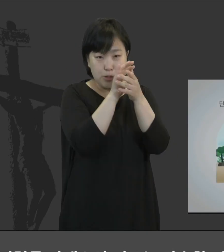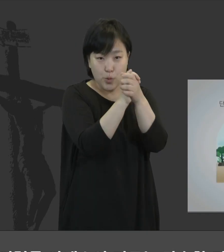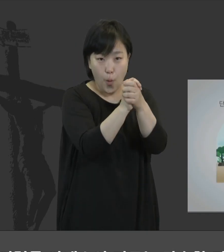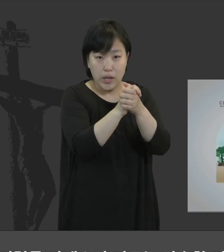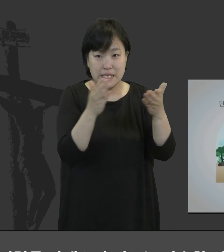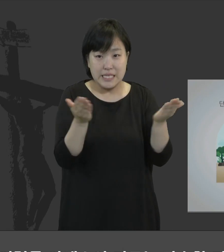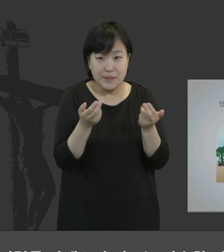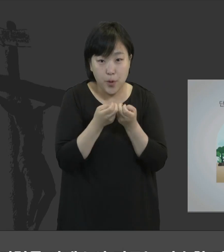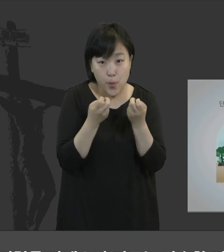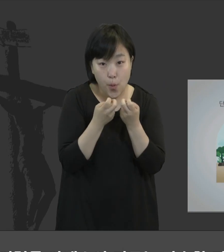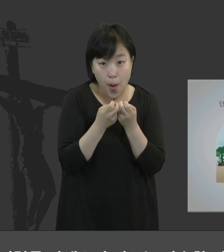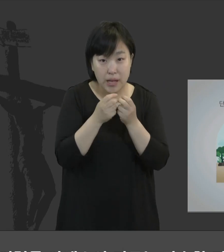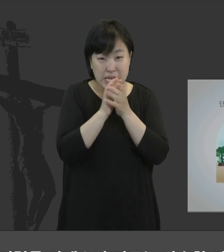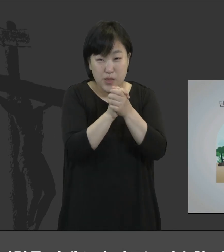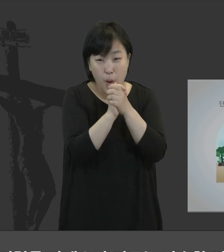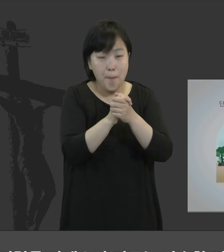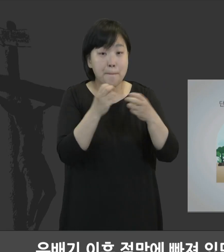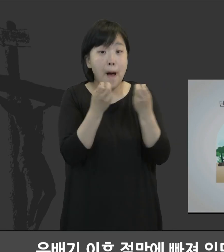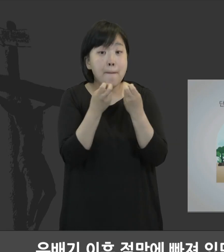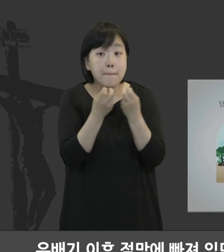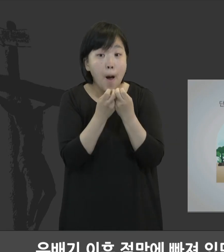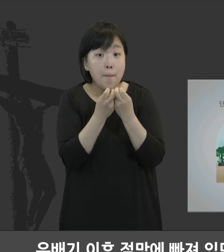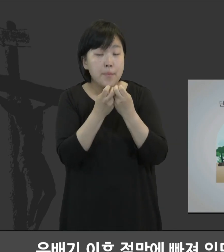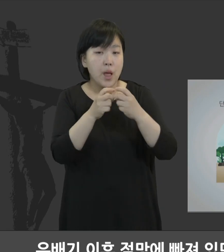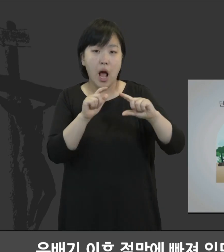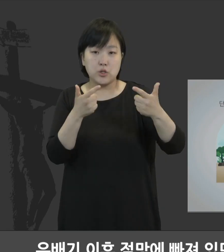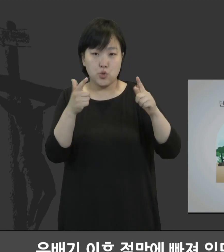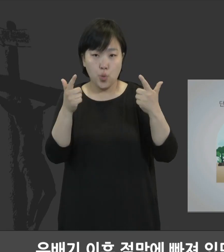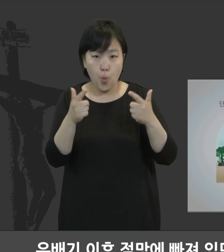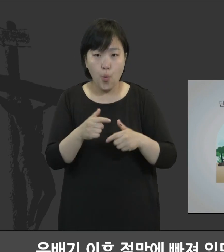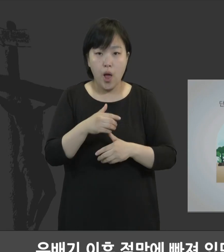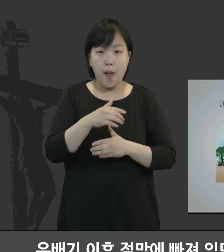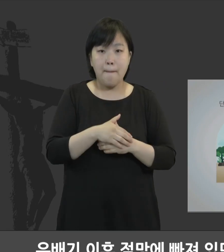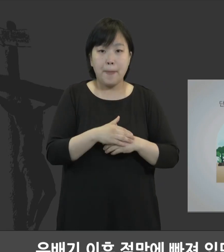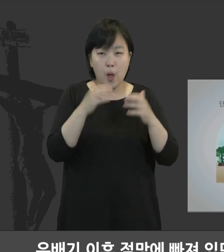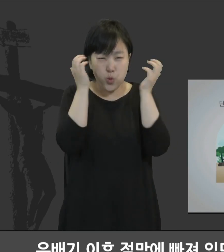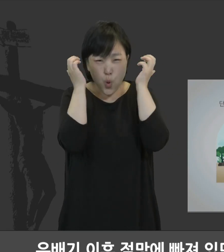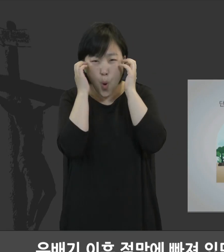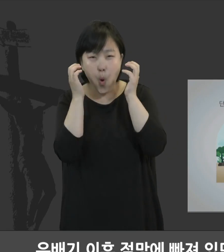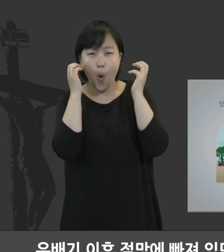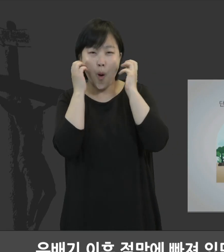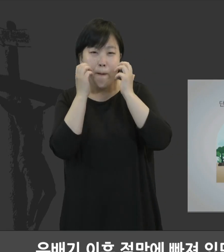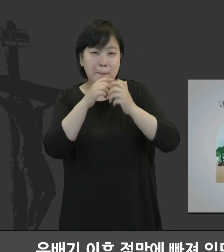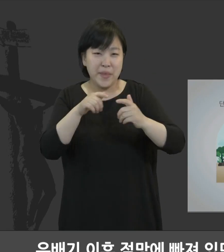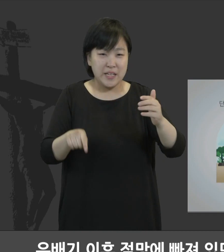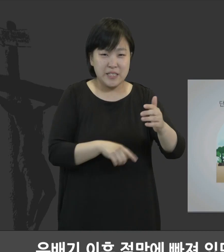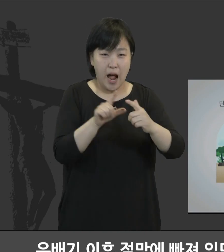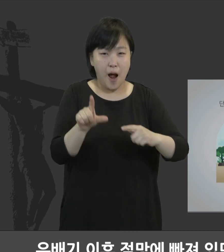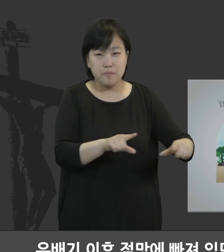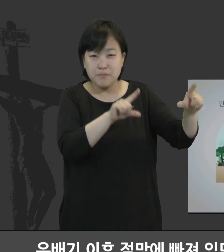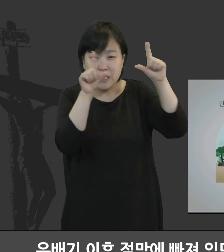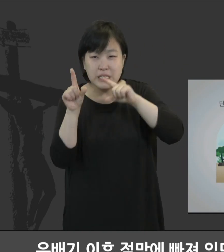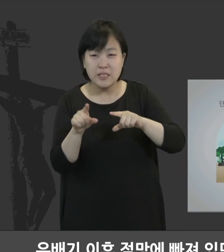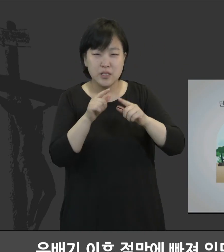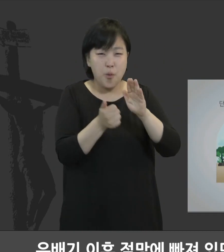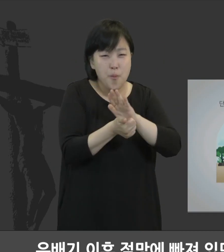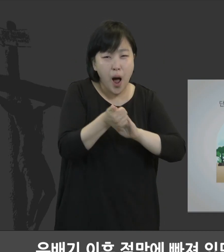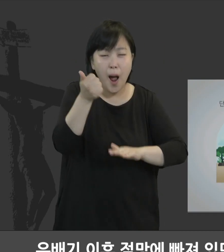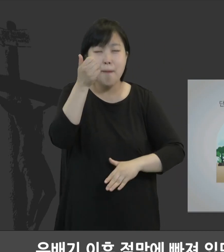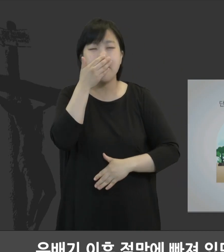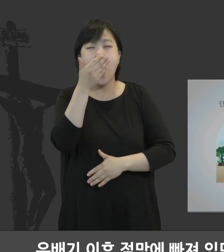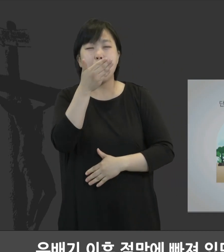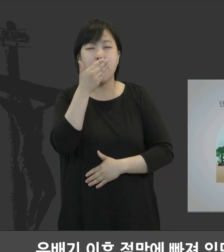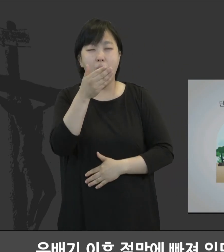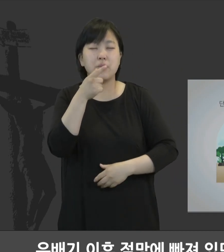단순한 기도의 공식이 아니라 유배기 이후 절망에 빠져 있던 그들의 삶에 소망을 불어넣는 메시지를 담고